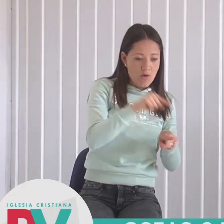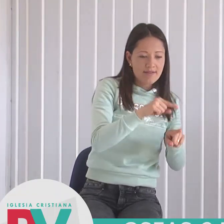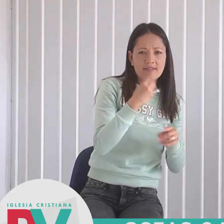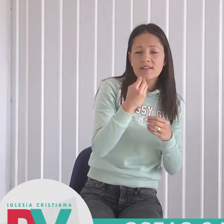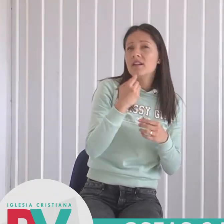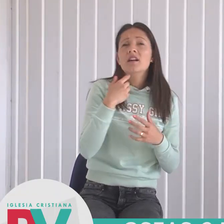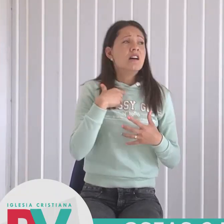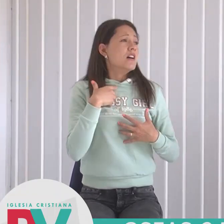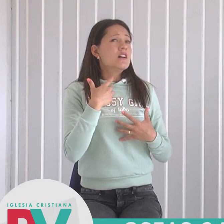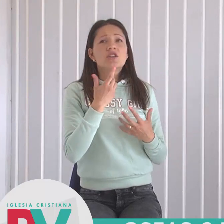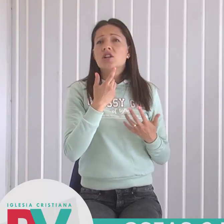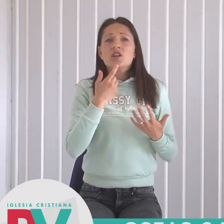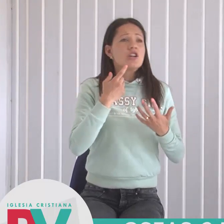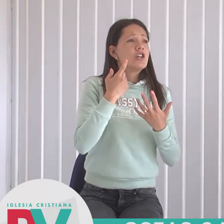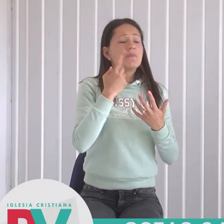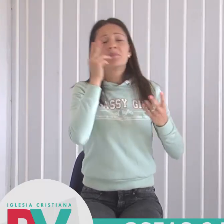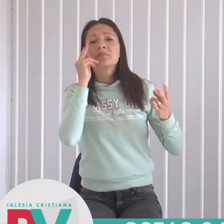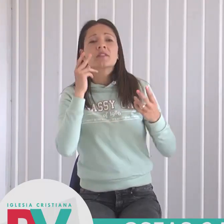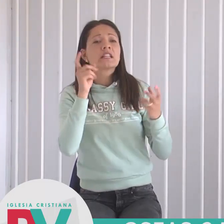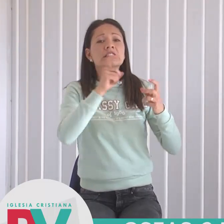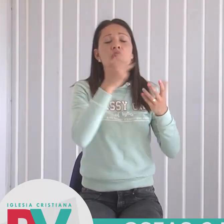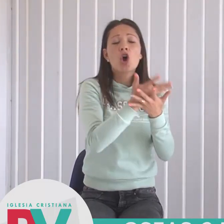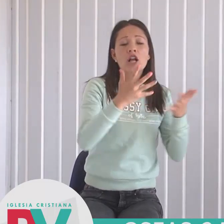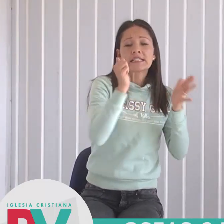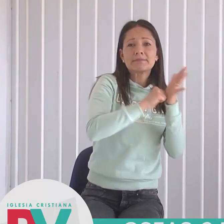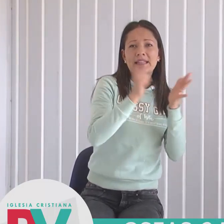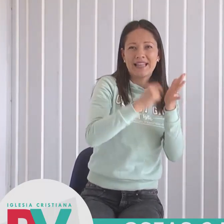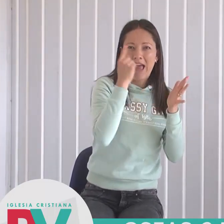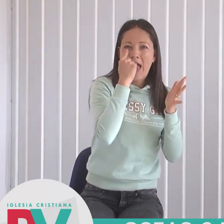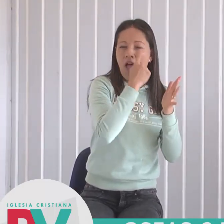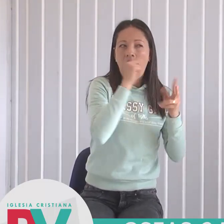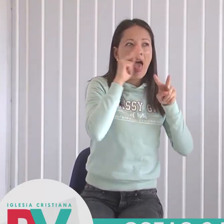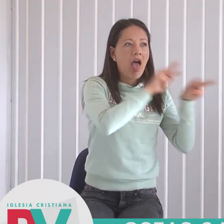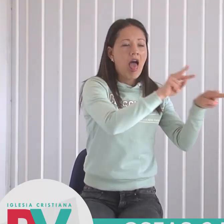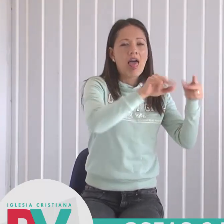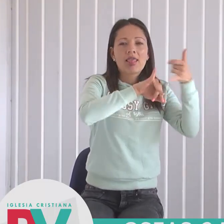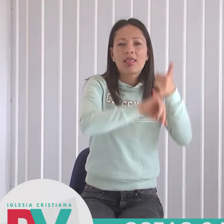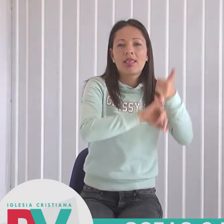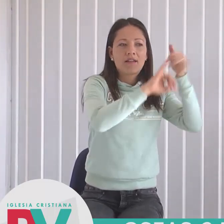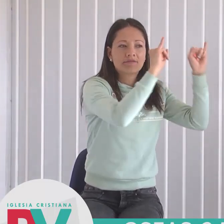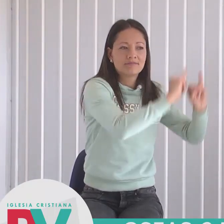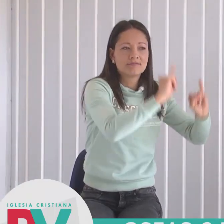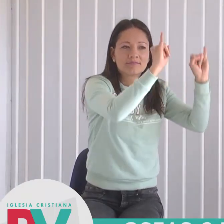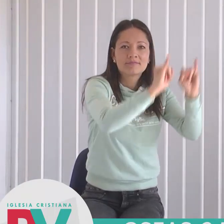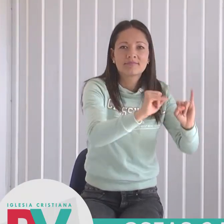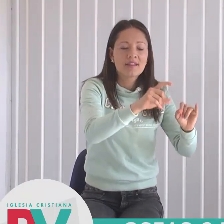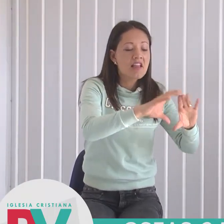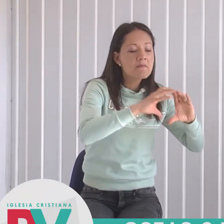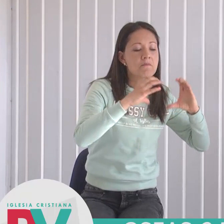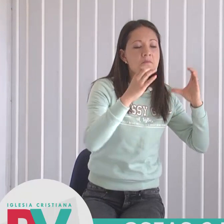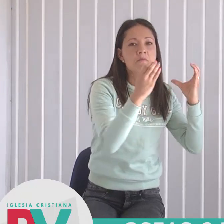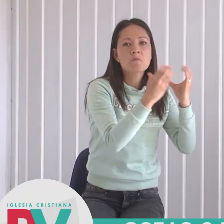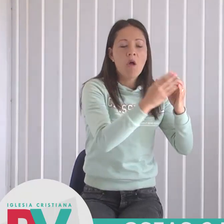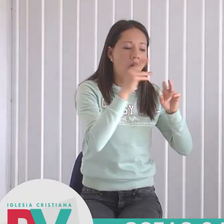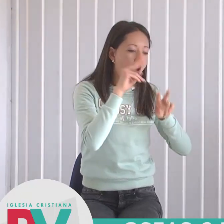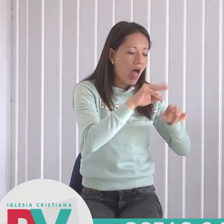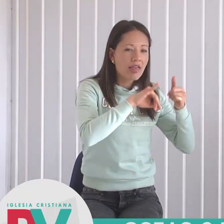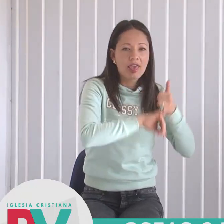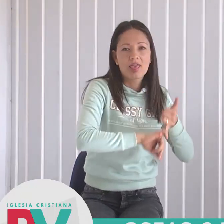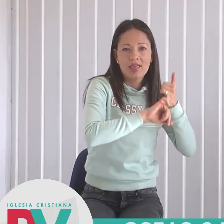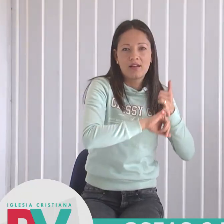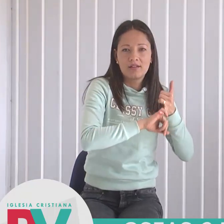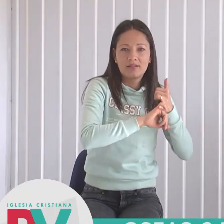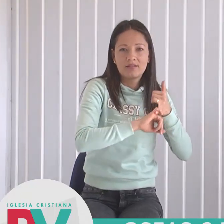miré tras mi lana. ¿En dónde está poniendo la mirada? ¿En dónde está creyendo que está su sustento? En esta tierra. Y mire tan chévere que